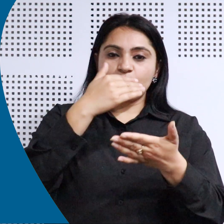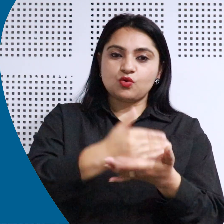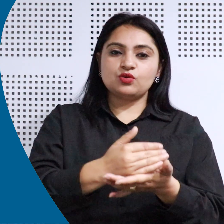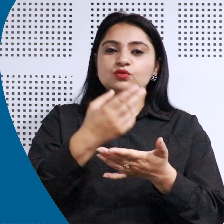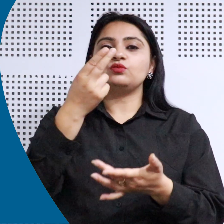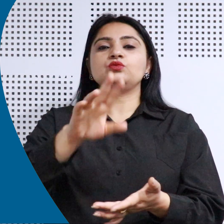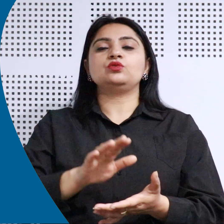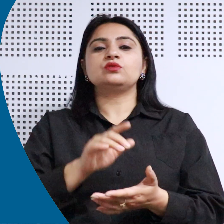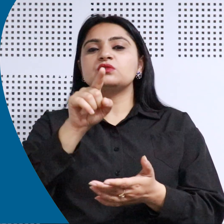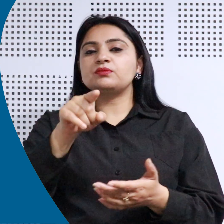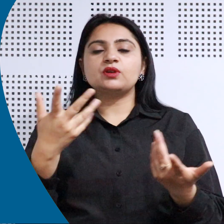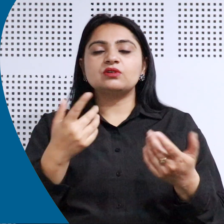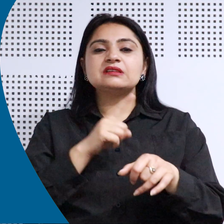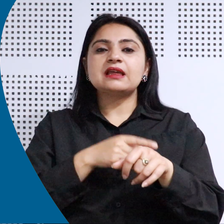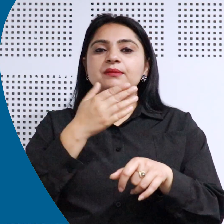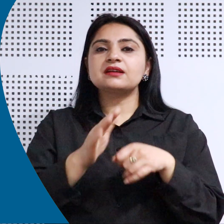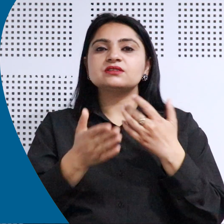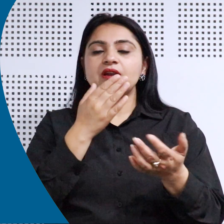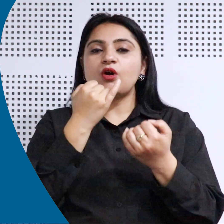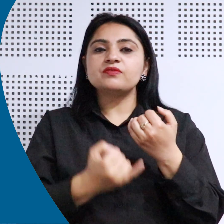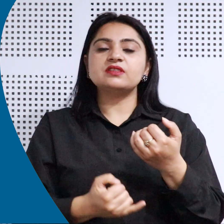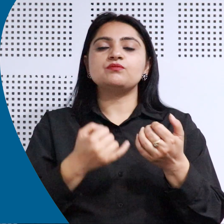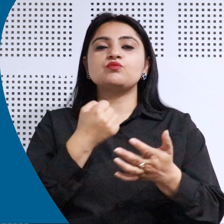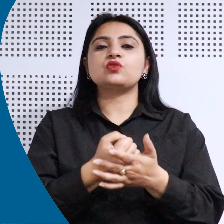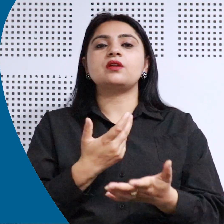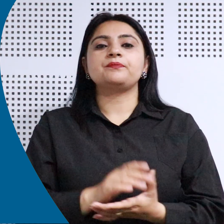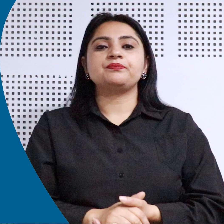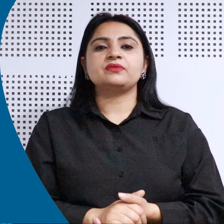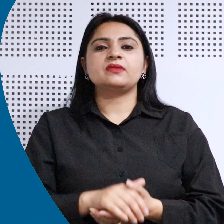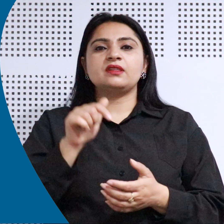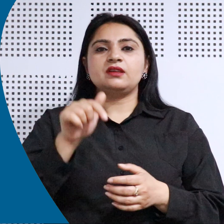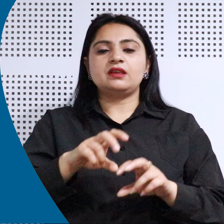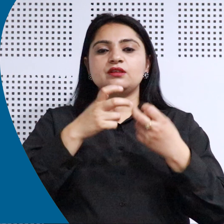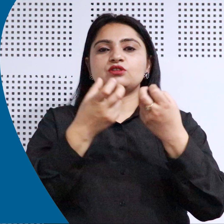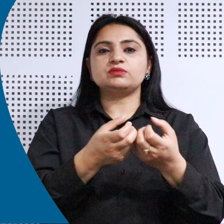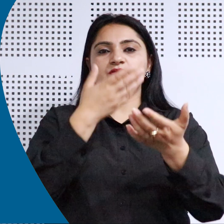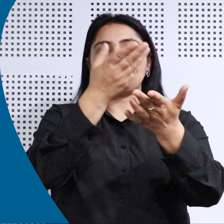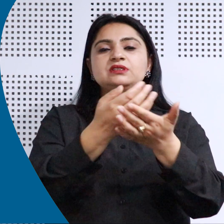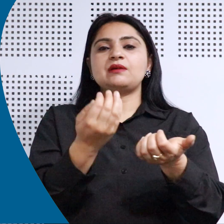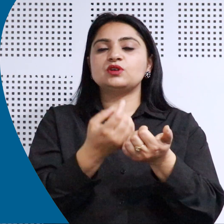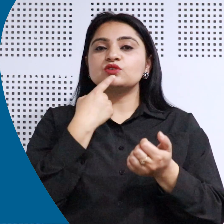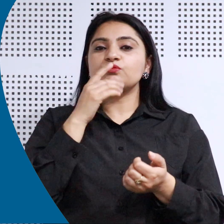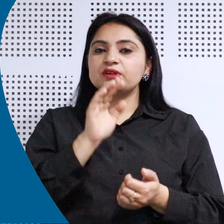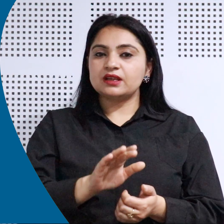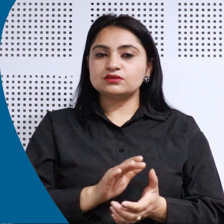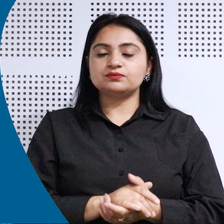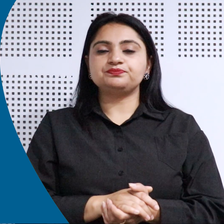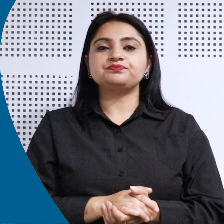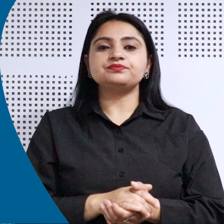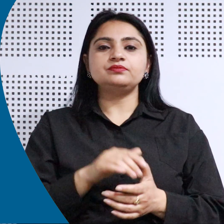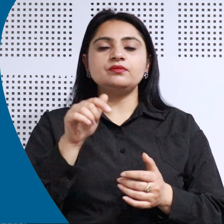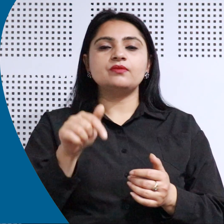मन्त्रीजी यसलाई अन्तिम अवस्थामा पुर्याएर कार्यान्वयन चरणमा जाँदाखेरि? अब यही संसदमा हामी टेबल गर्छौँ भनेर लागिरहेका थियौँ। कोलिसन पार्टनरको सरकारको